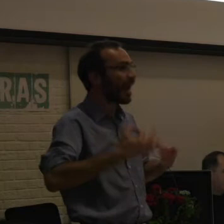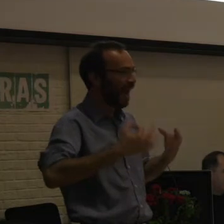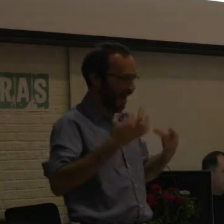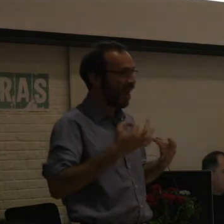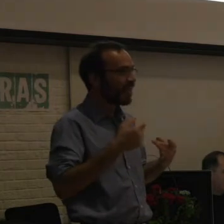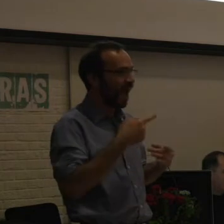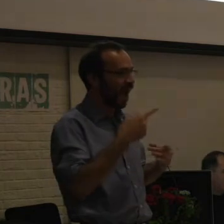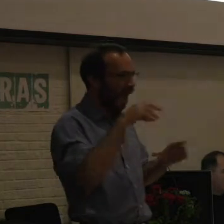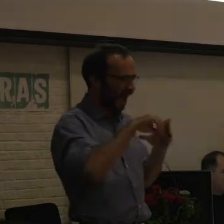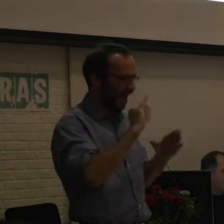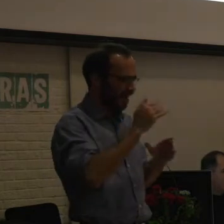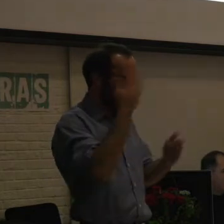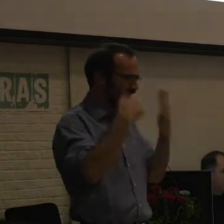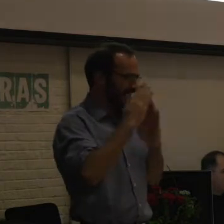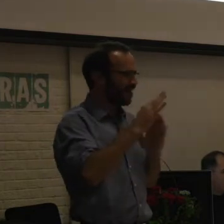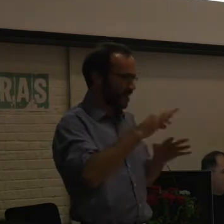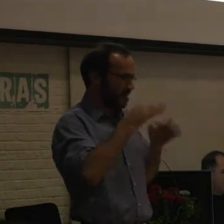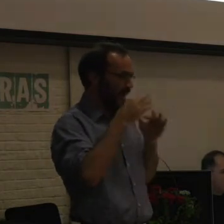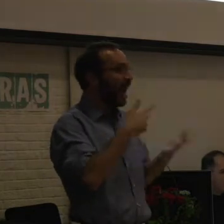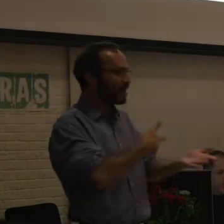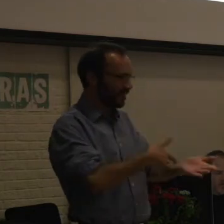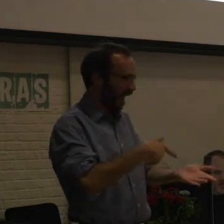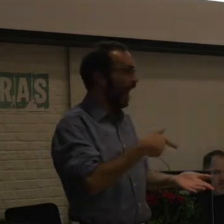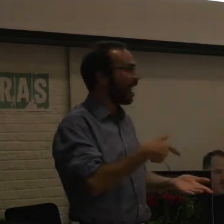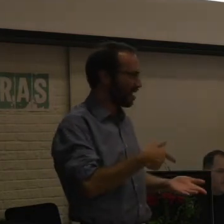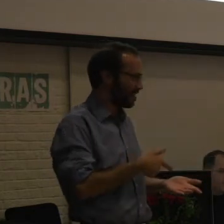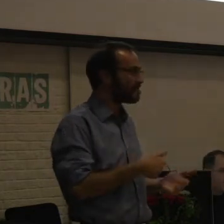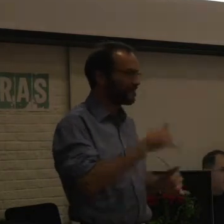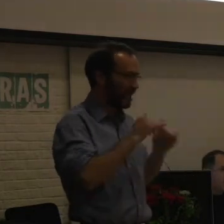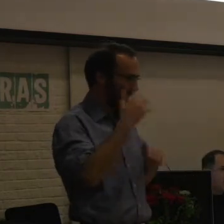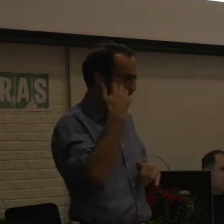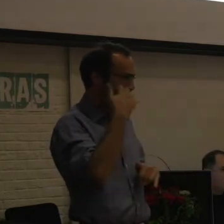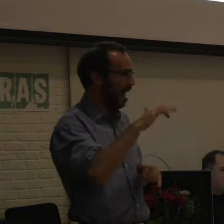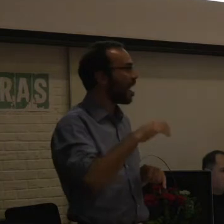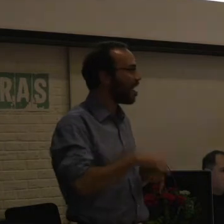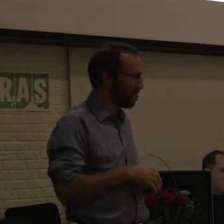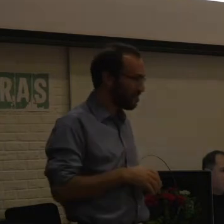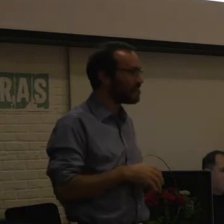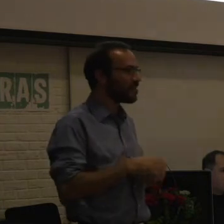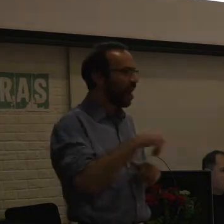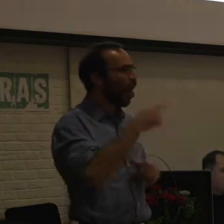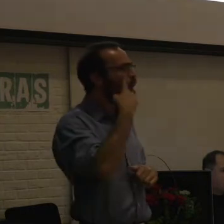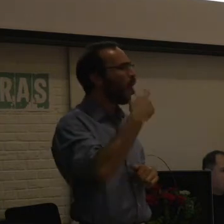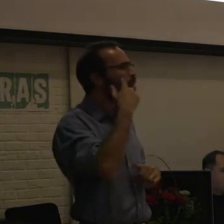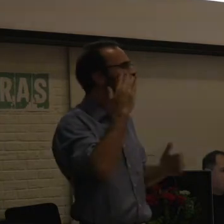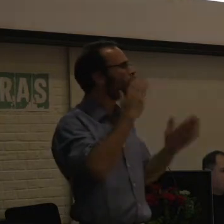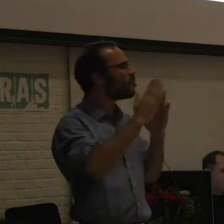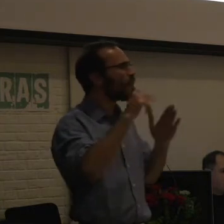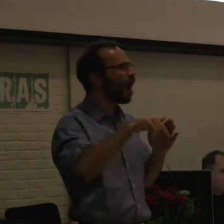verdad científica en esta historia de las bebedoras de sangre, que, por cierto, era una costumbre que estuvo en boga en toda Europa